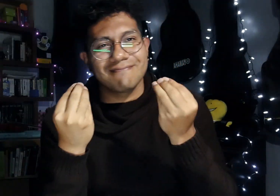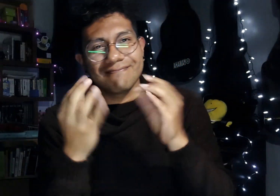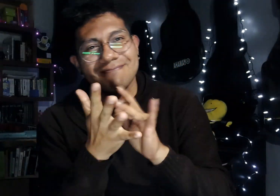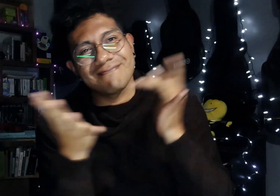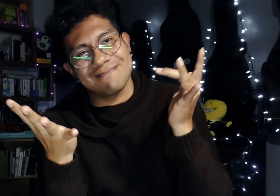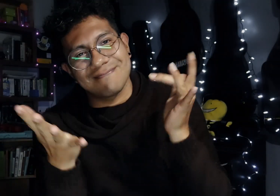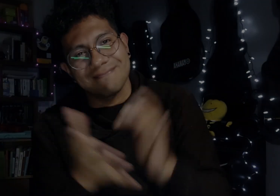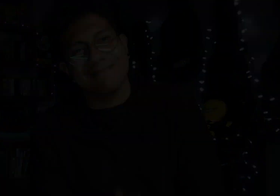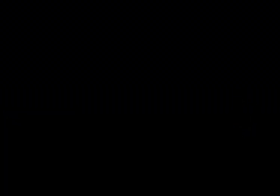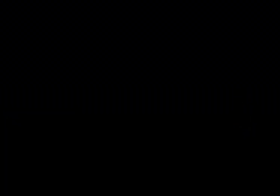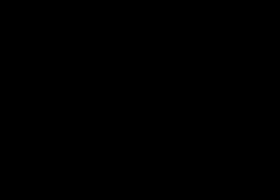Música